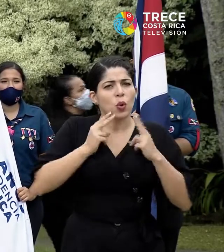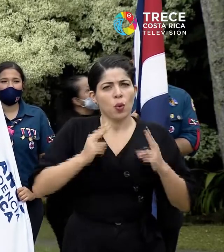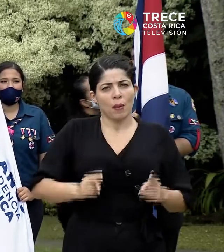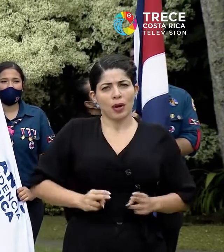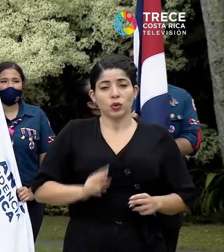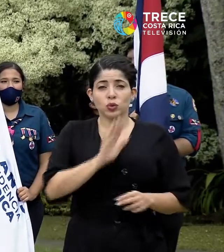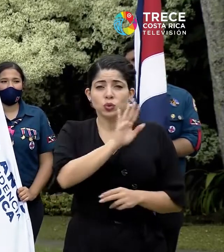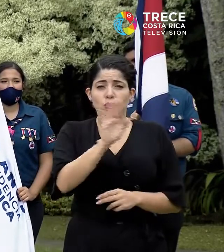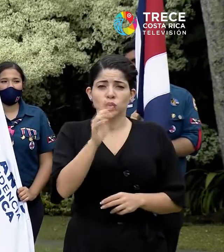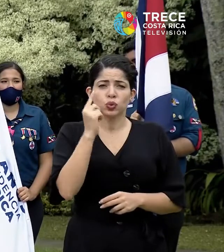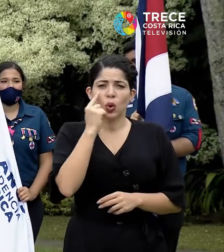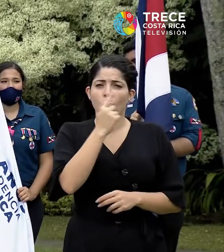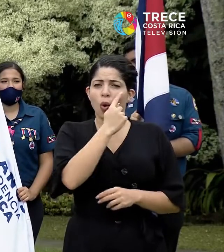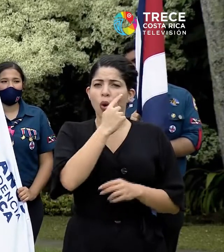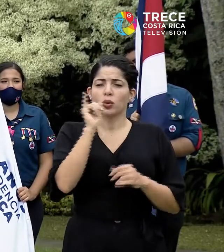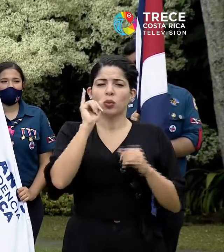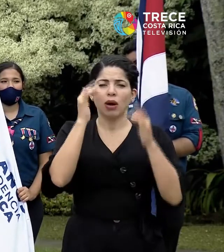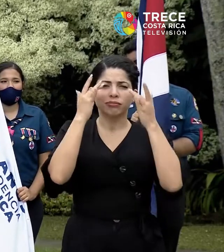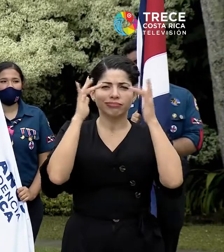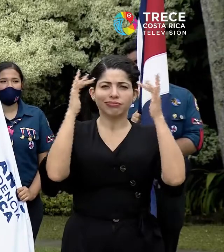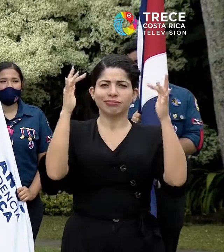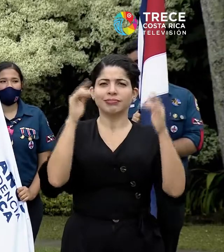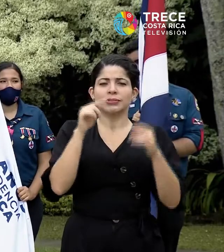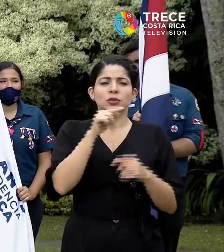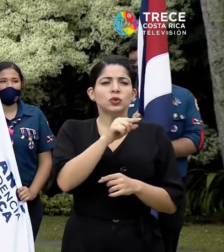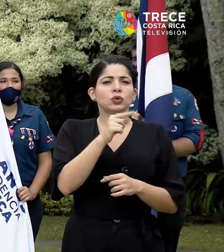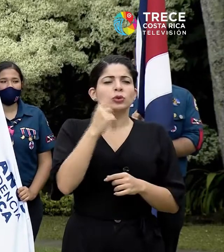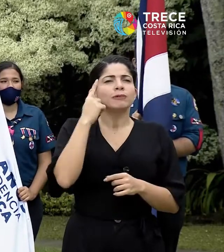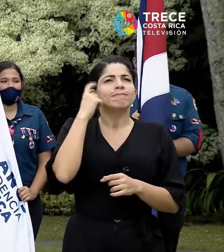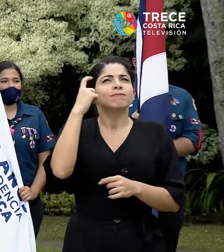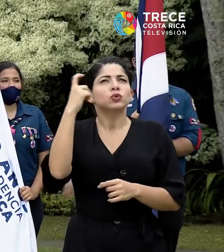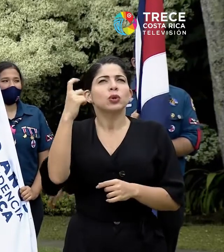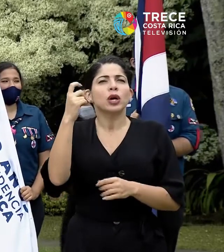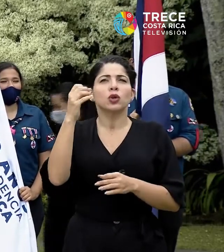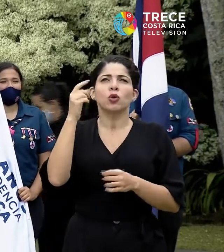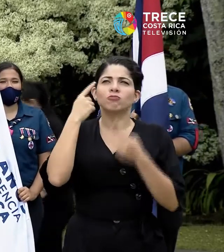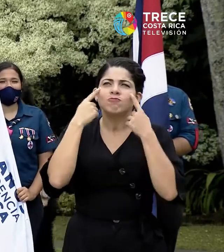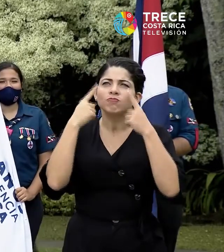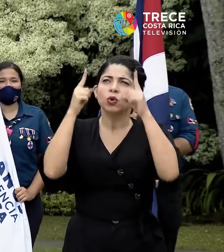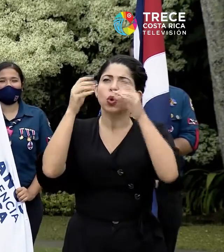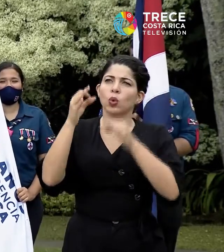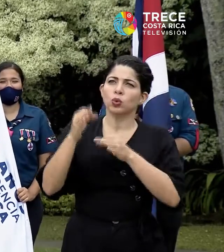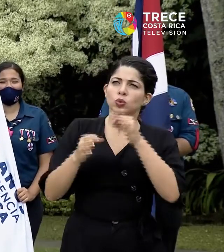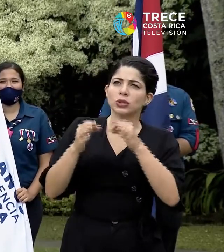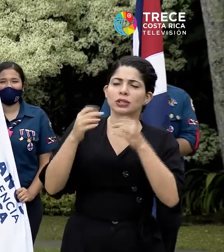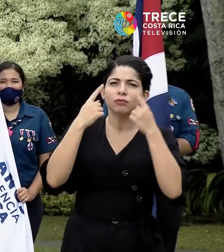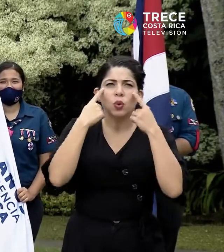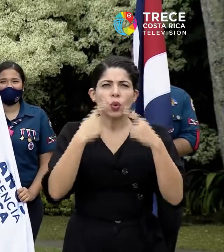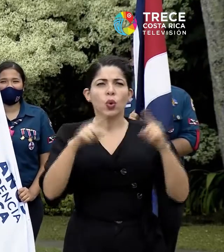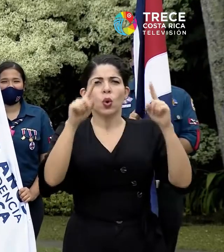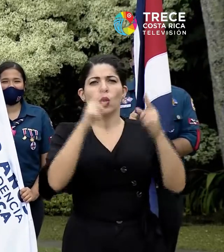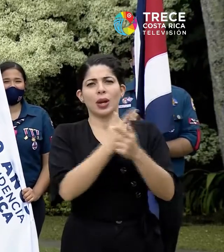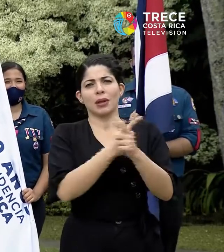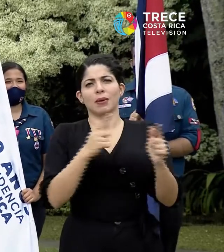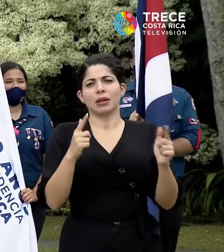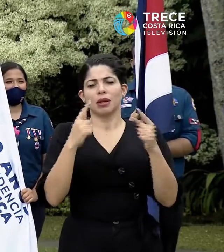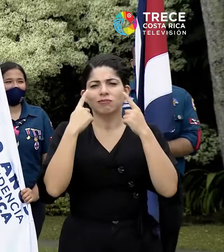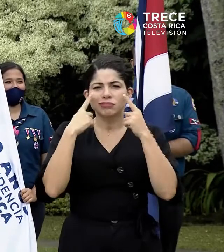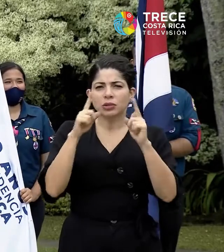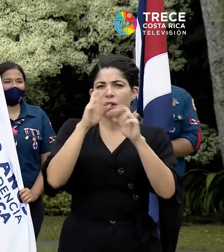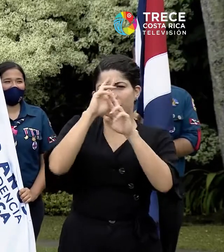ojos brilla desde entonces su afán por la justicia, por la libertad, por el respeto a